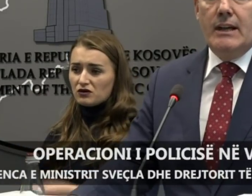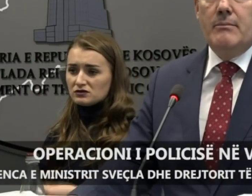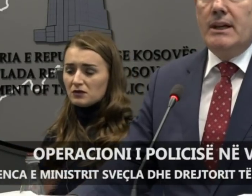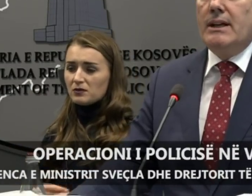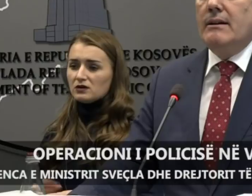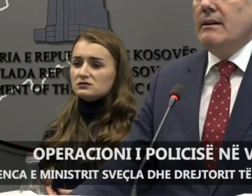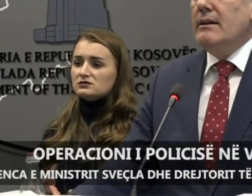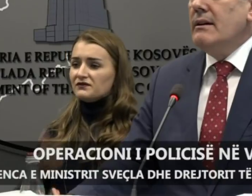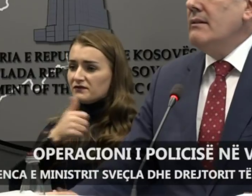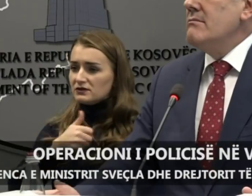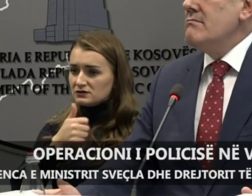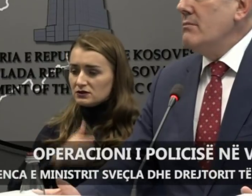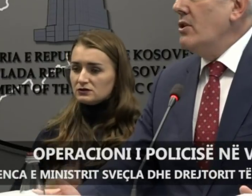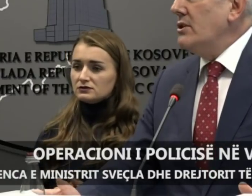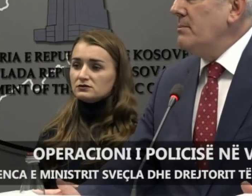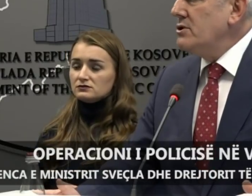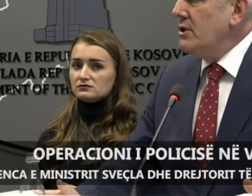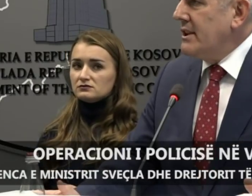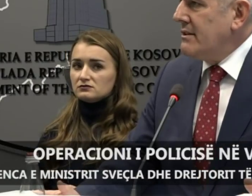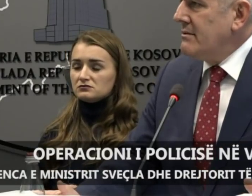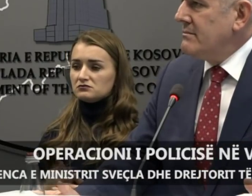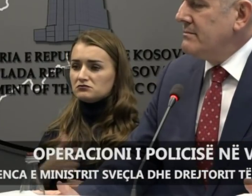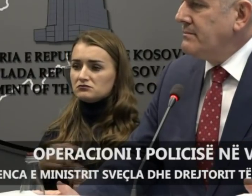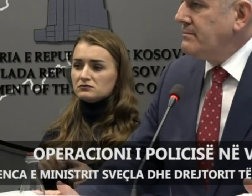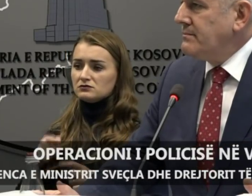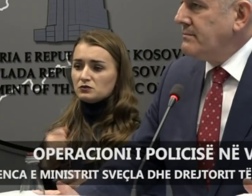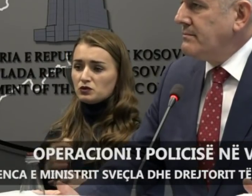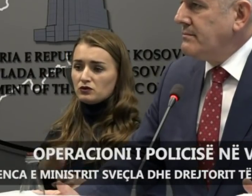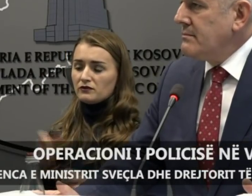ne kemi gati për çdo ditë.